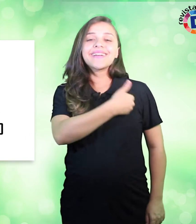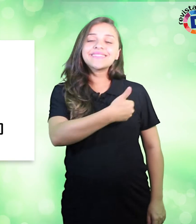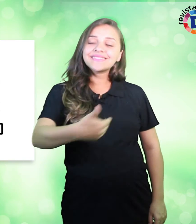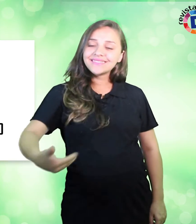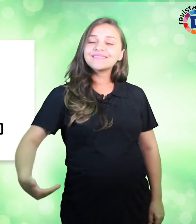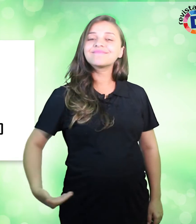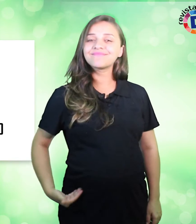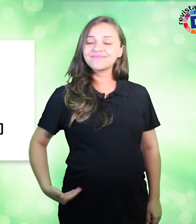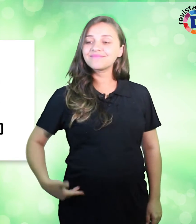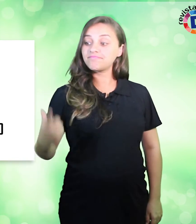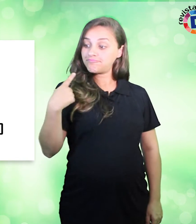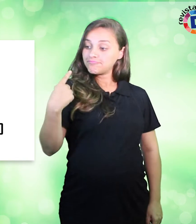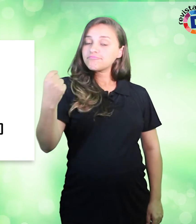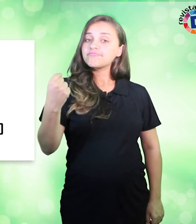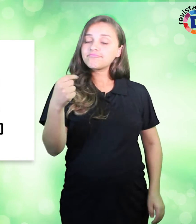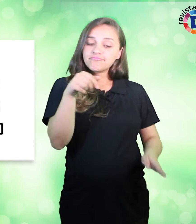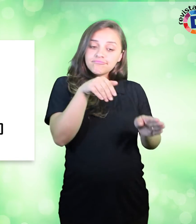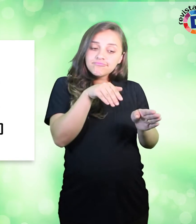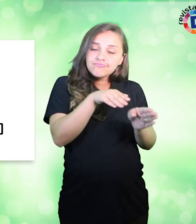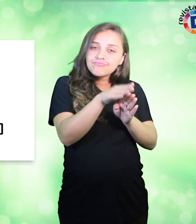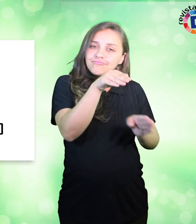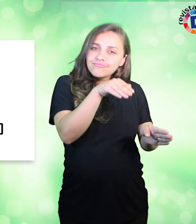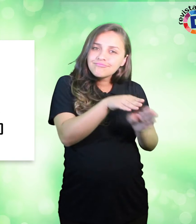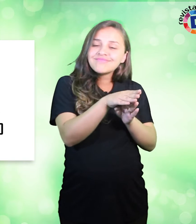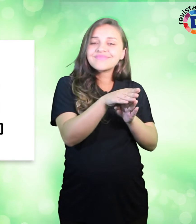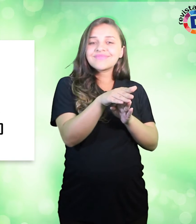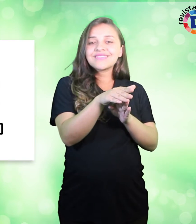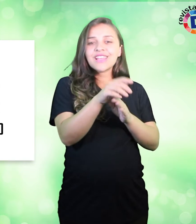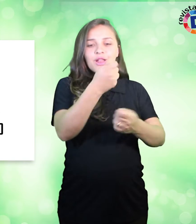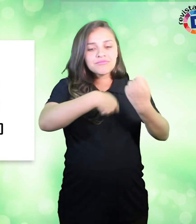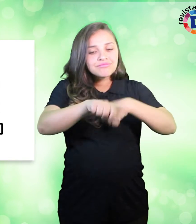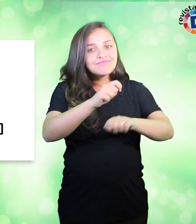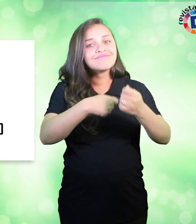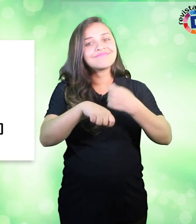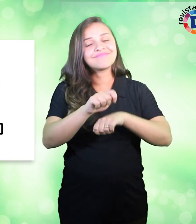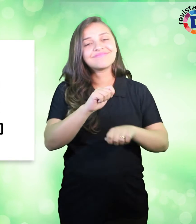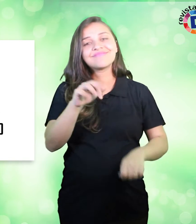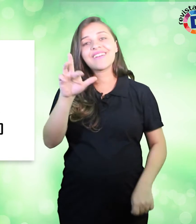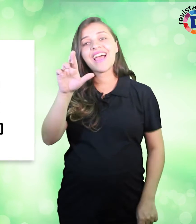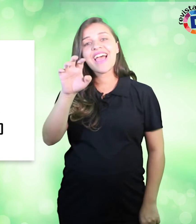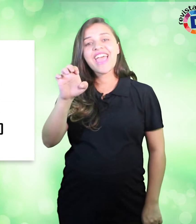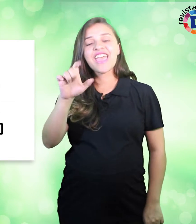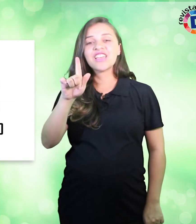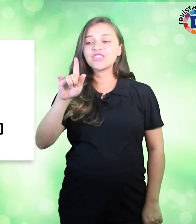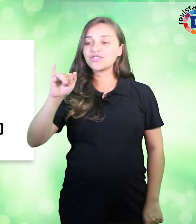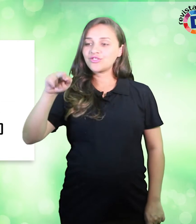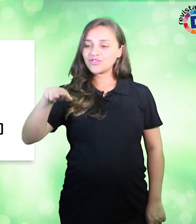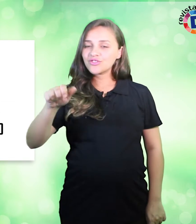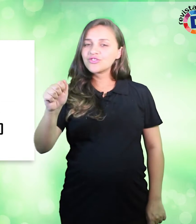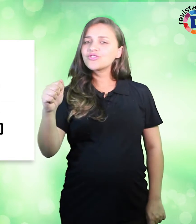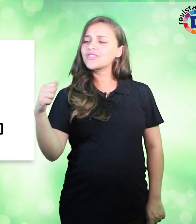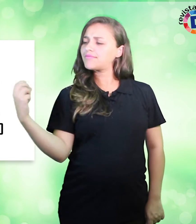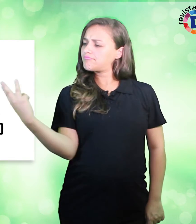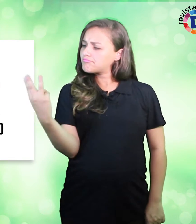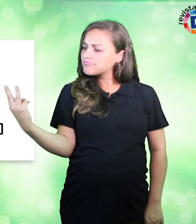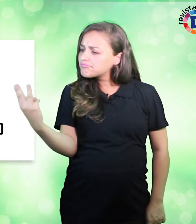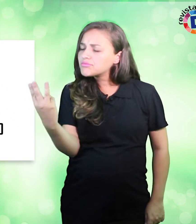Voluntária do Conselho de Administração, Regina Helena Veloso, foram unânimes em